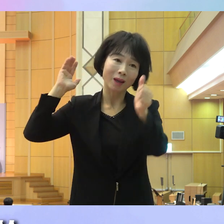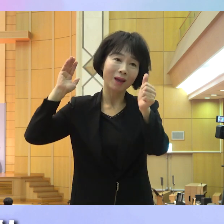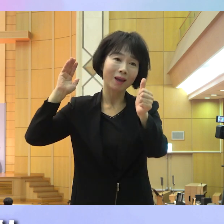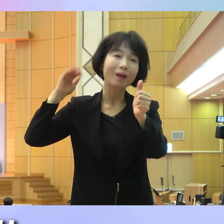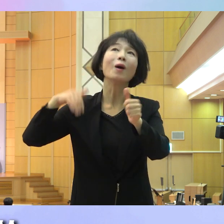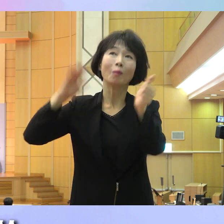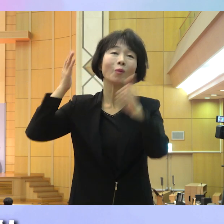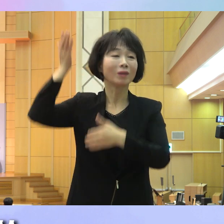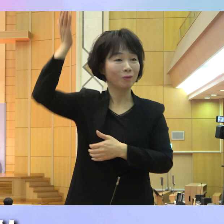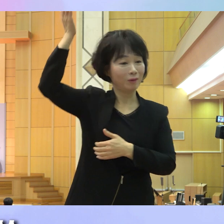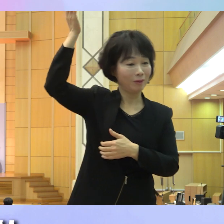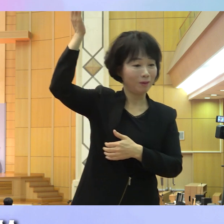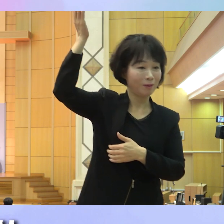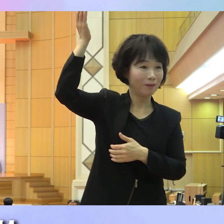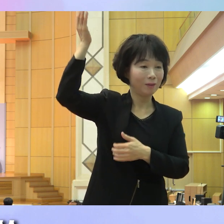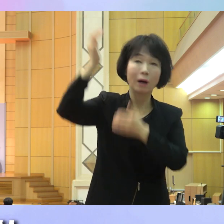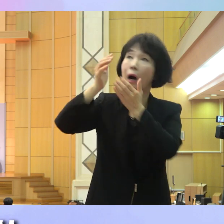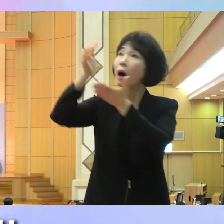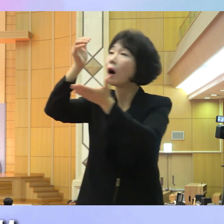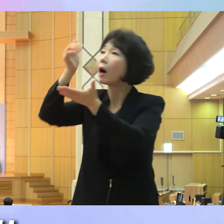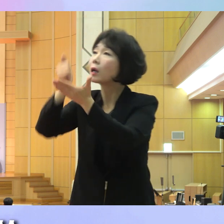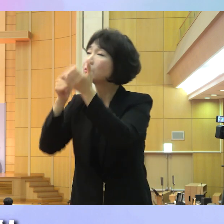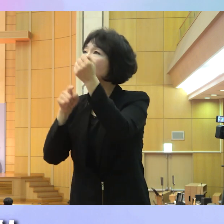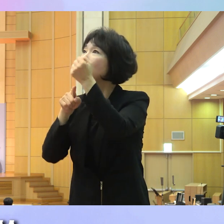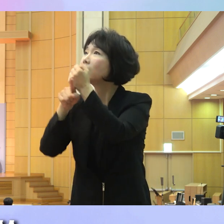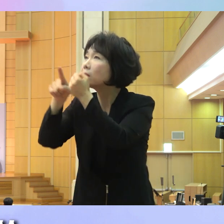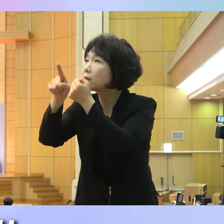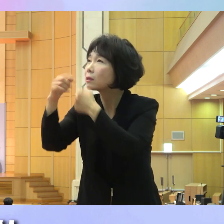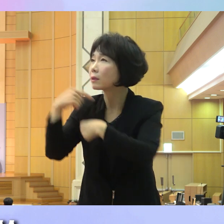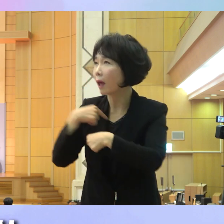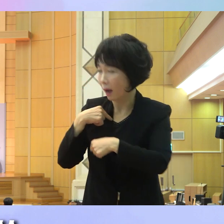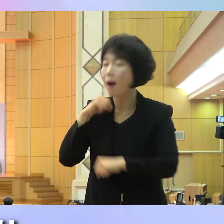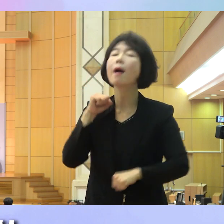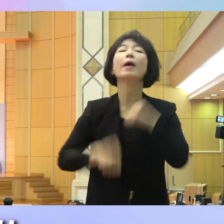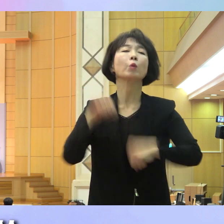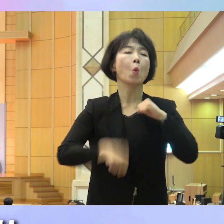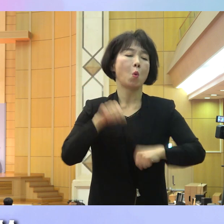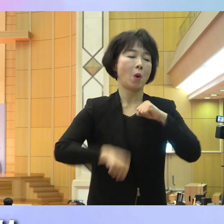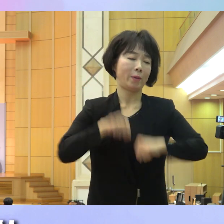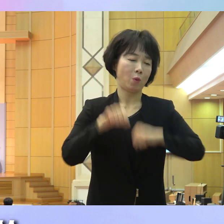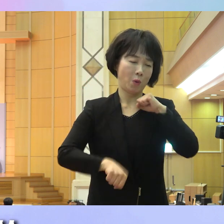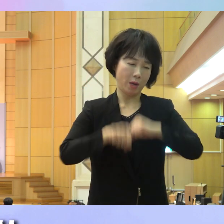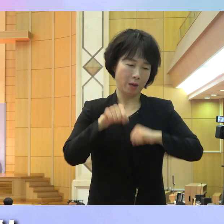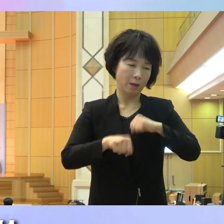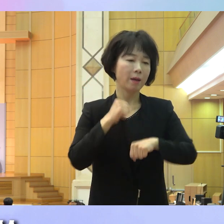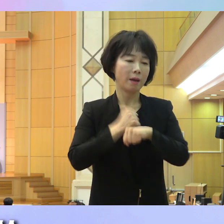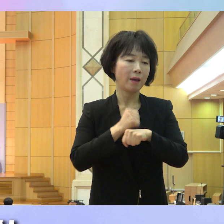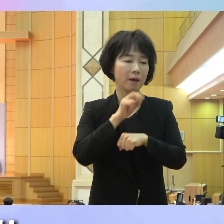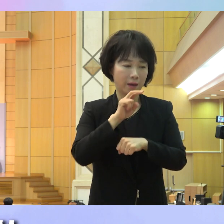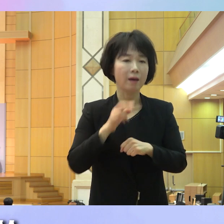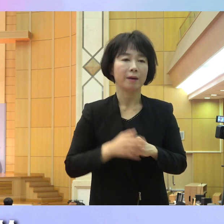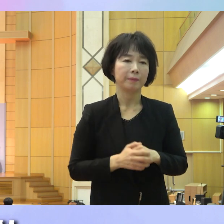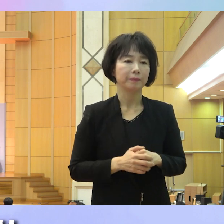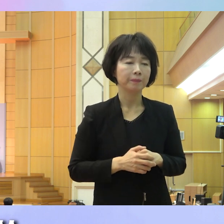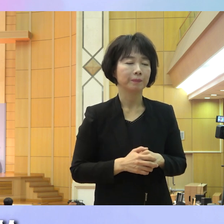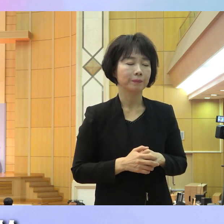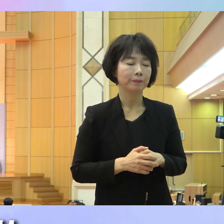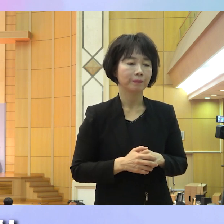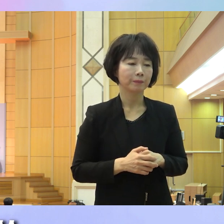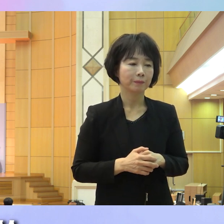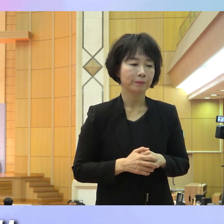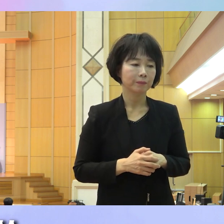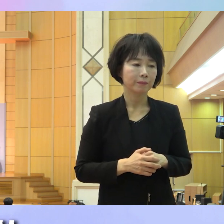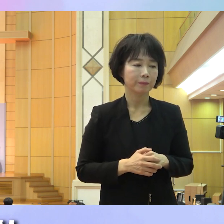땅에 보냈는데 하나님의 뜻을 행하며 요 하나님 뜻이라는 거 꼭 기억하세요.